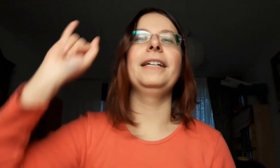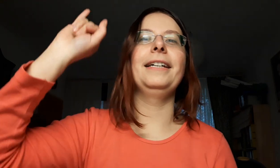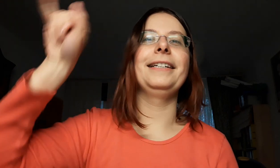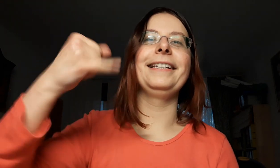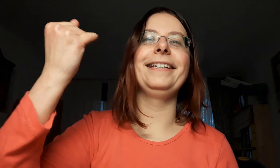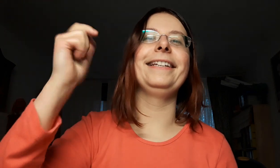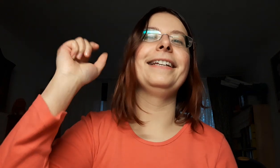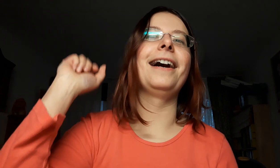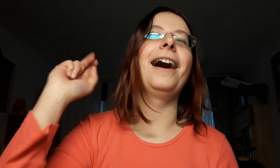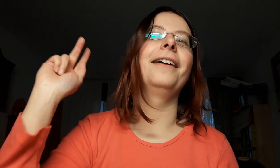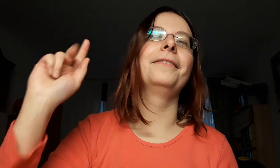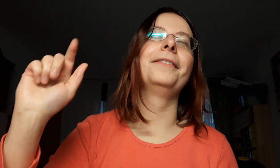Ja.